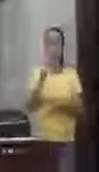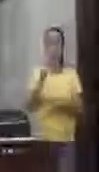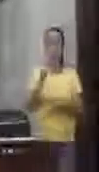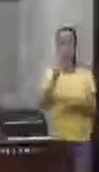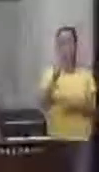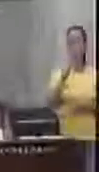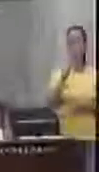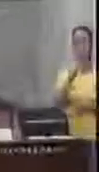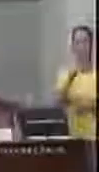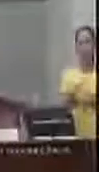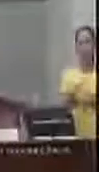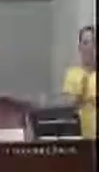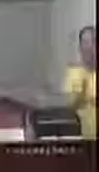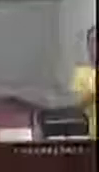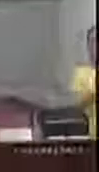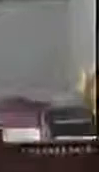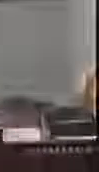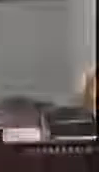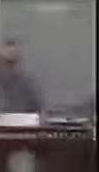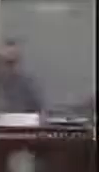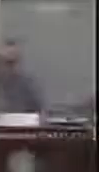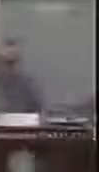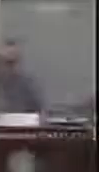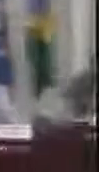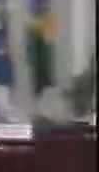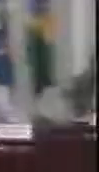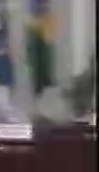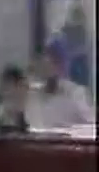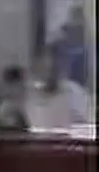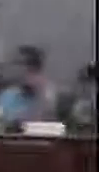que adentrasse aqui ao plenário aqui.